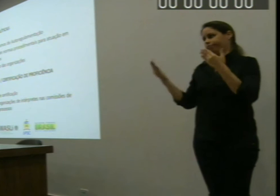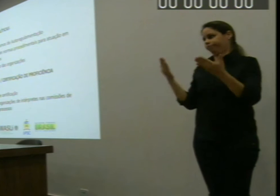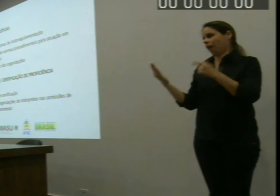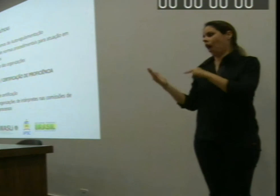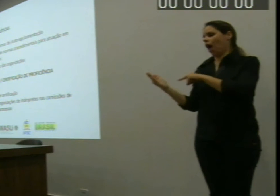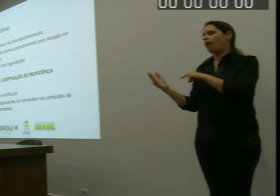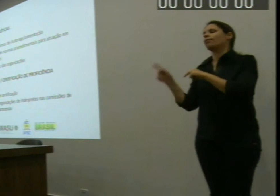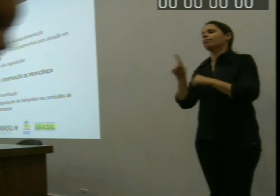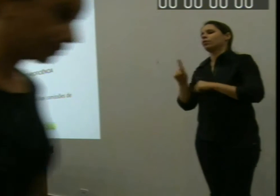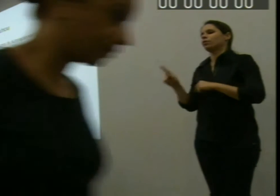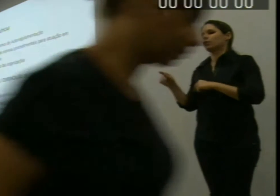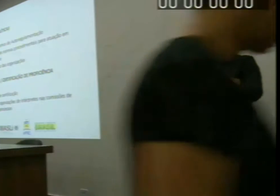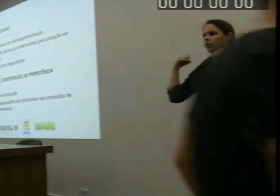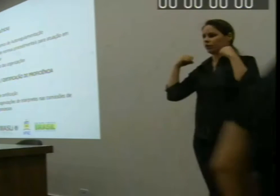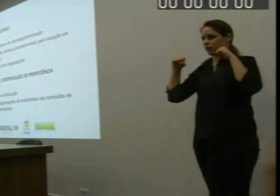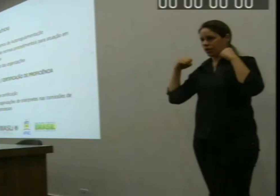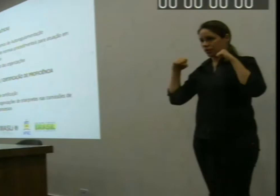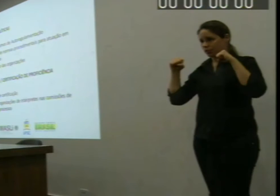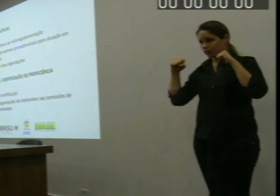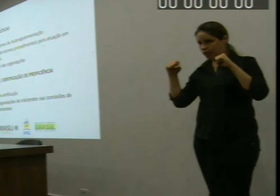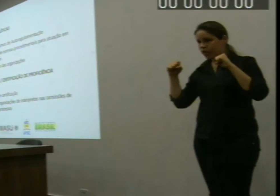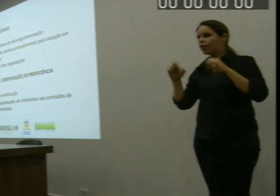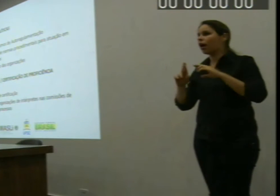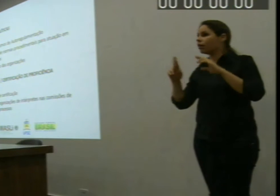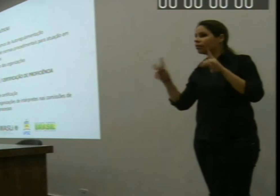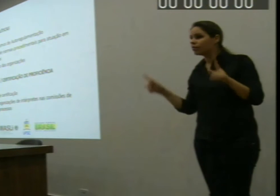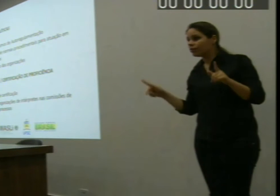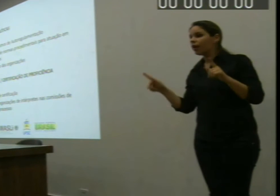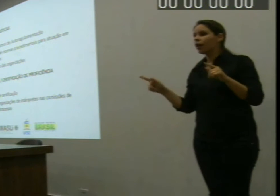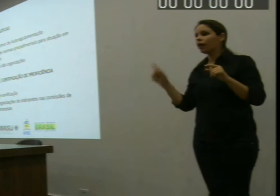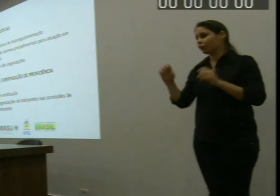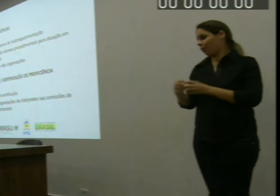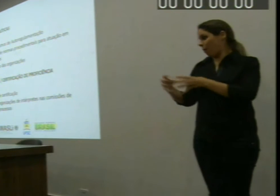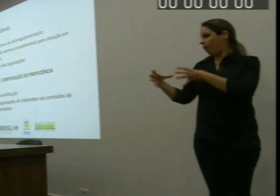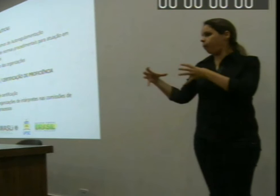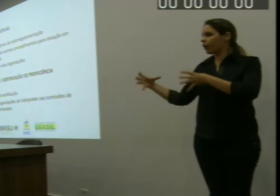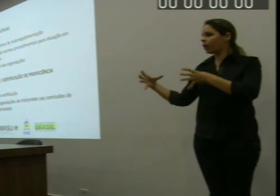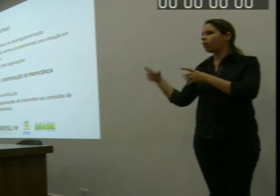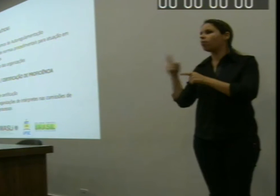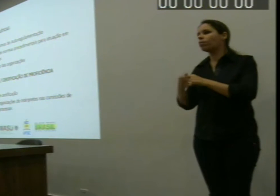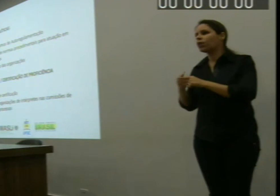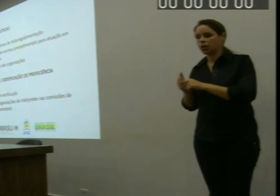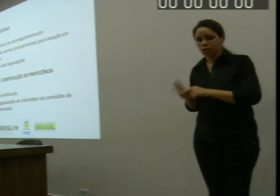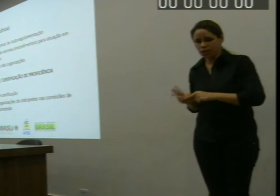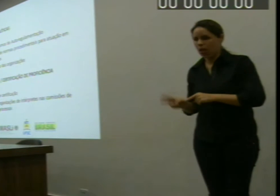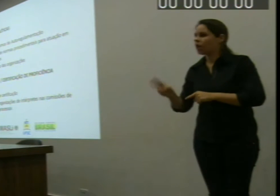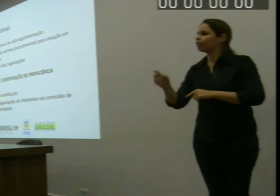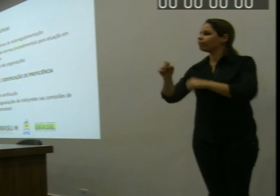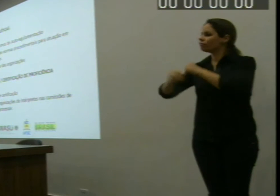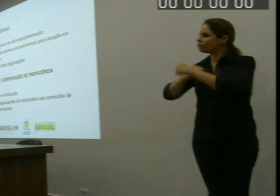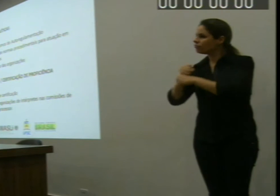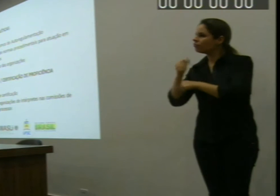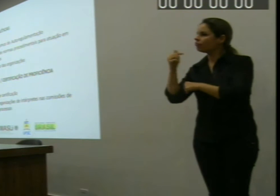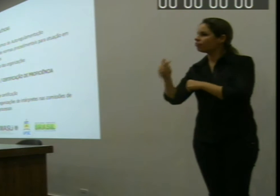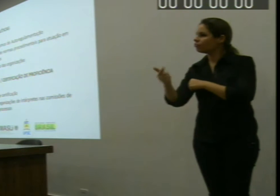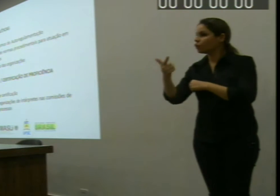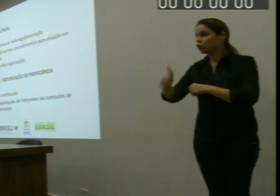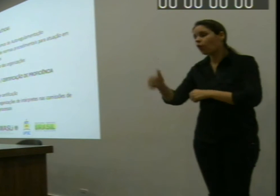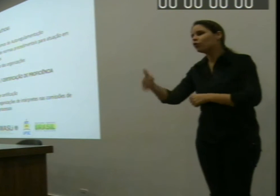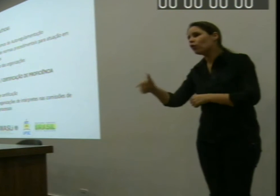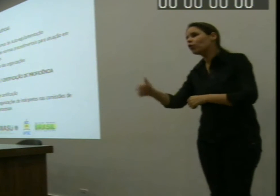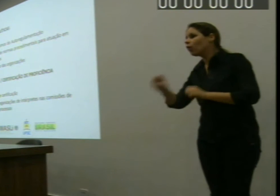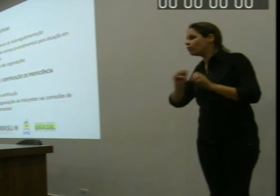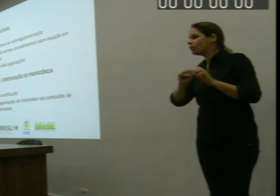são muitos professores todos os anos quantos professores de Educação Física não se formam todo semestre não vão nem falar de ano todo